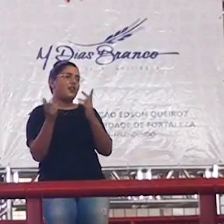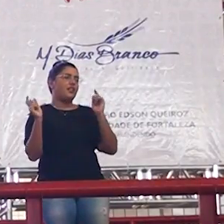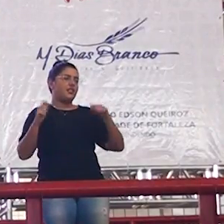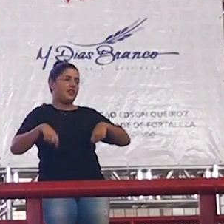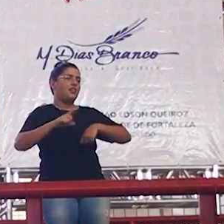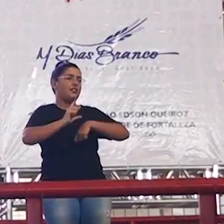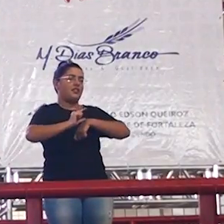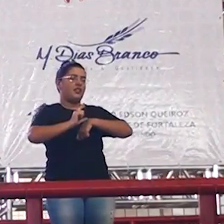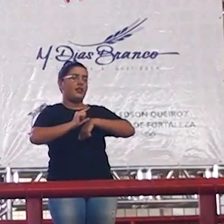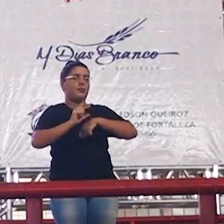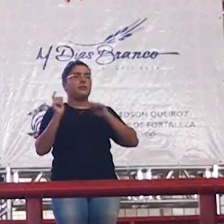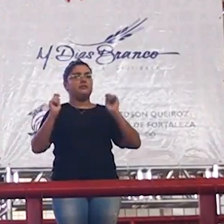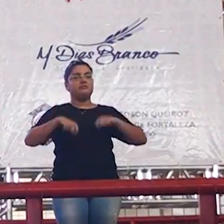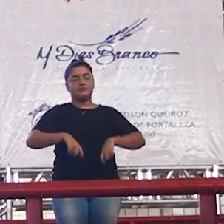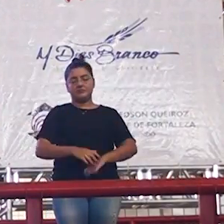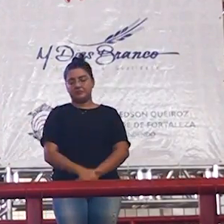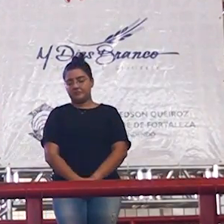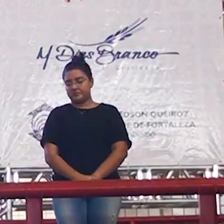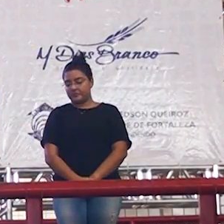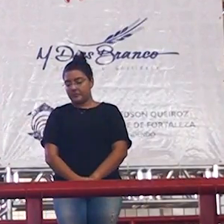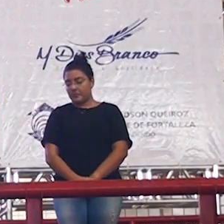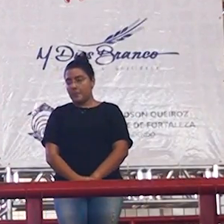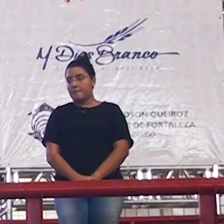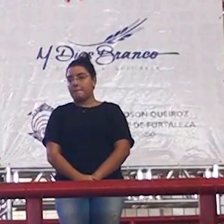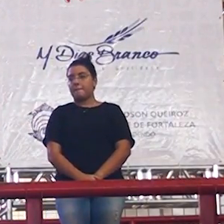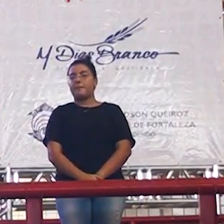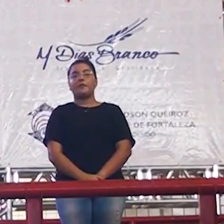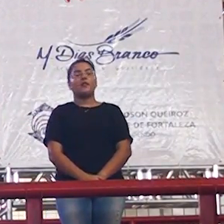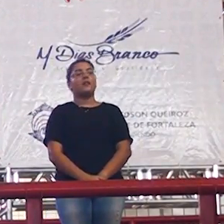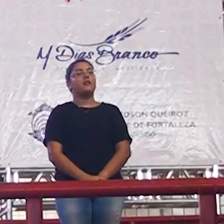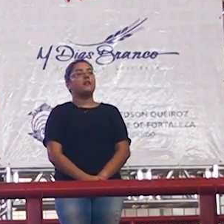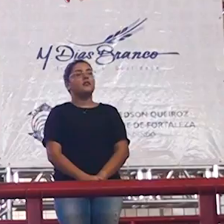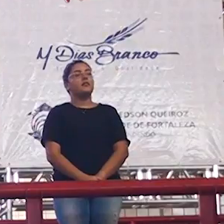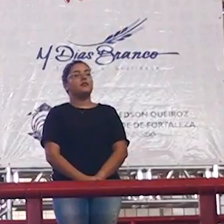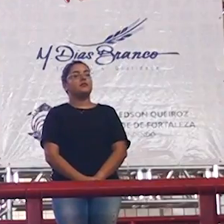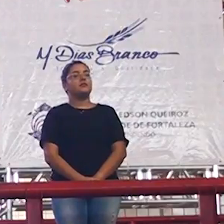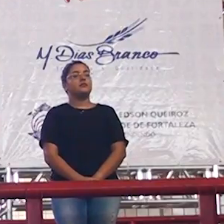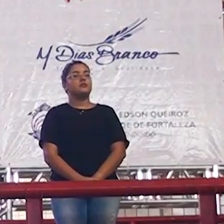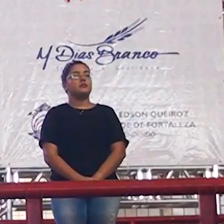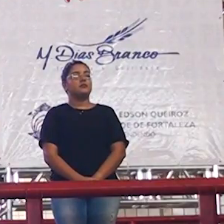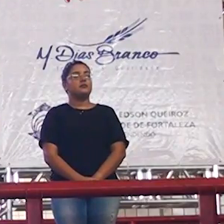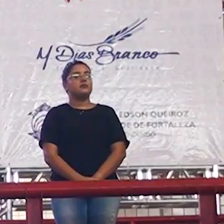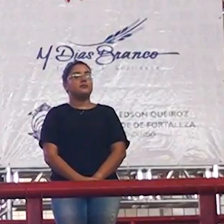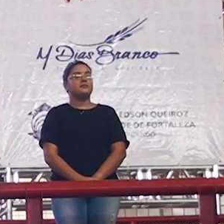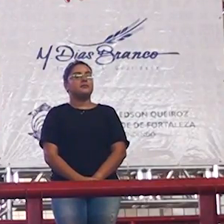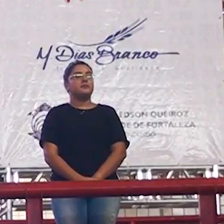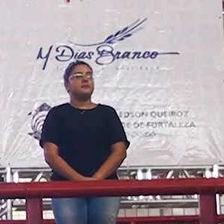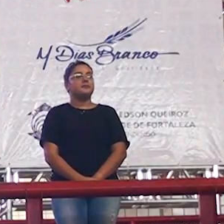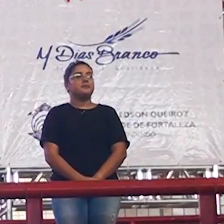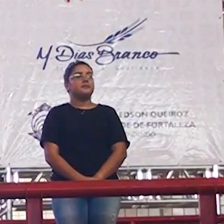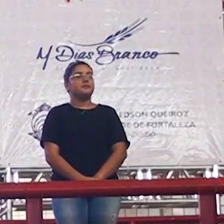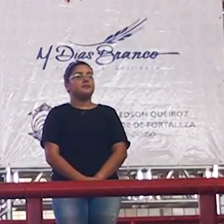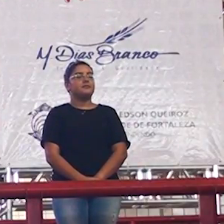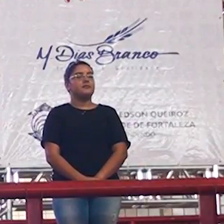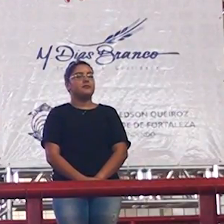viu? Até lá vai dar certo. Quem crê diz o quê? Amém, né?